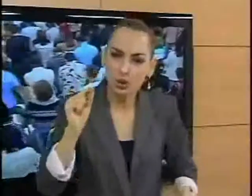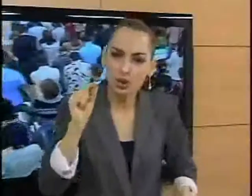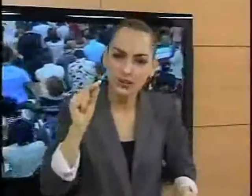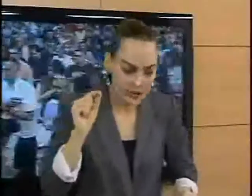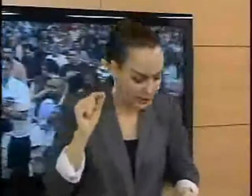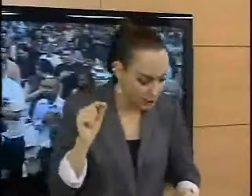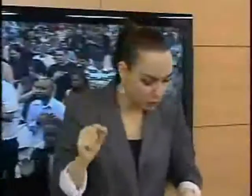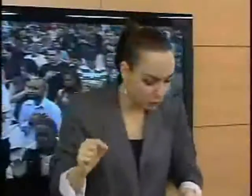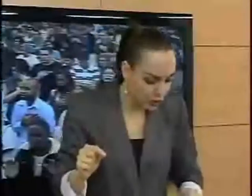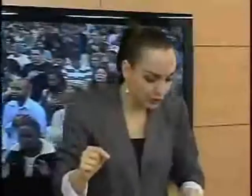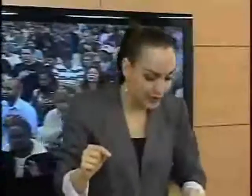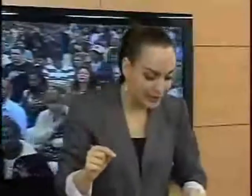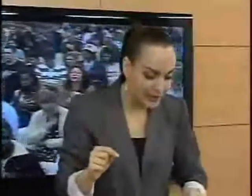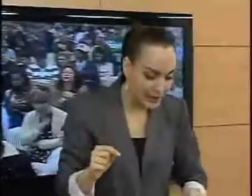Tudo que você possui para adquirir